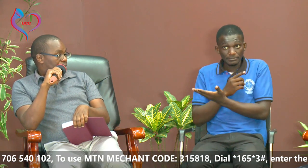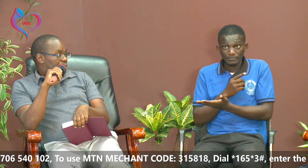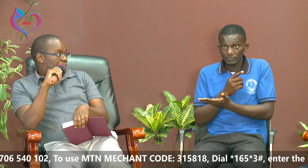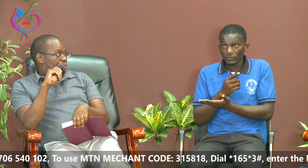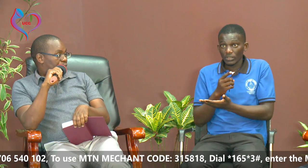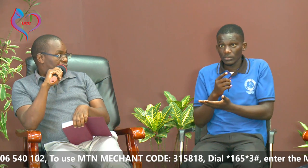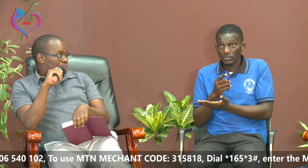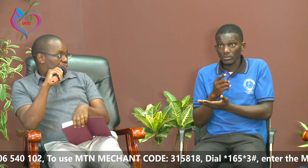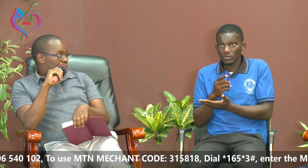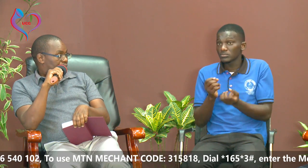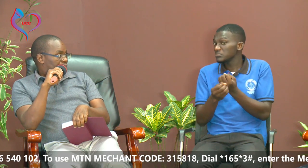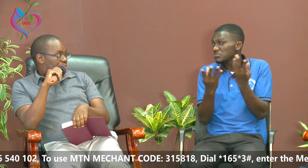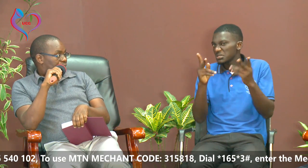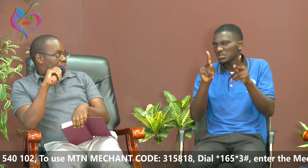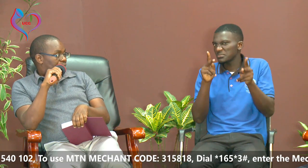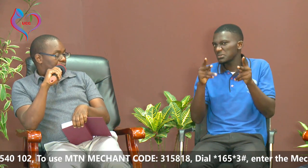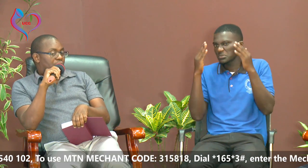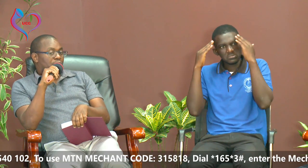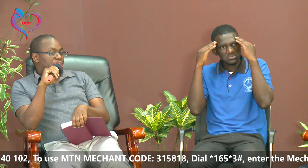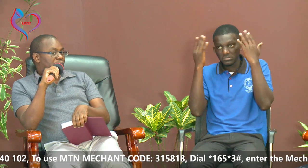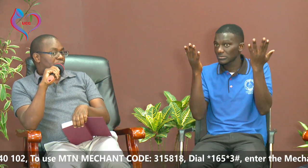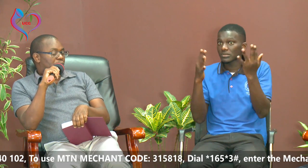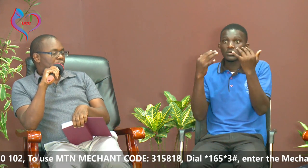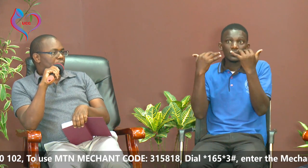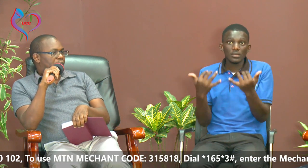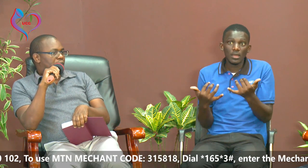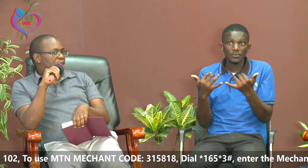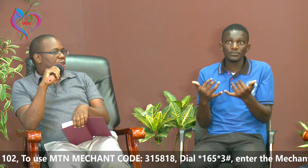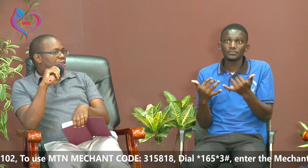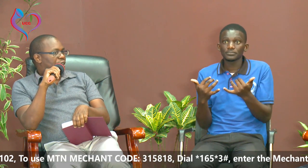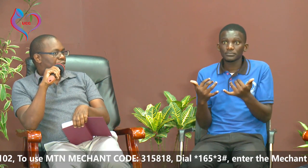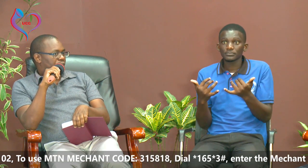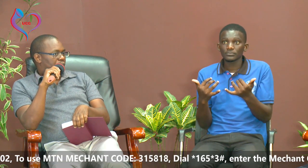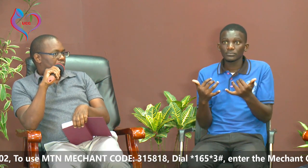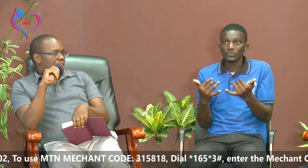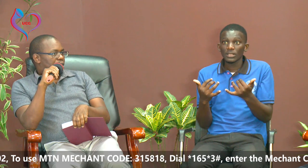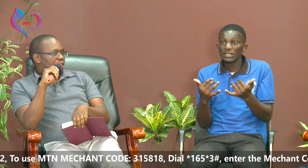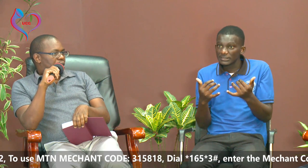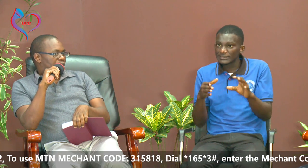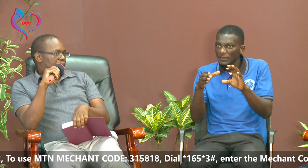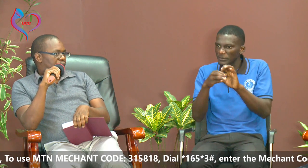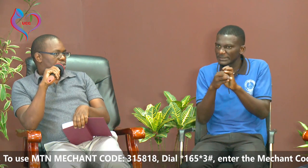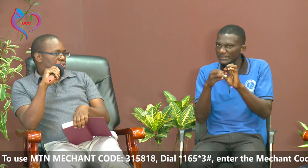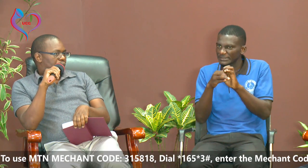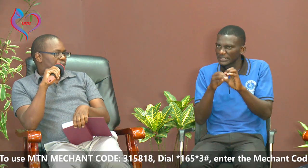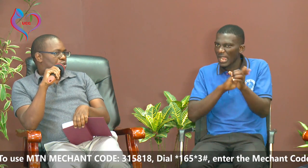and many people didn't know me. Yes, sir. Katichiche nkugamba, it is a collective effort. Inti kansa ndikire kubye bwe